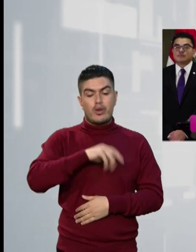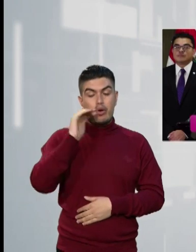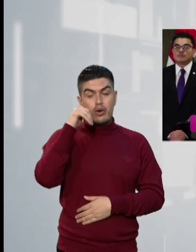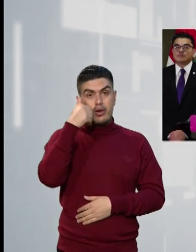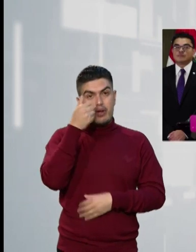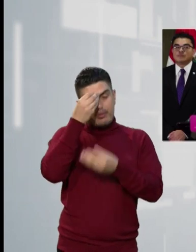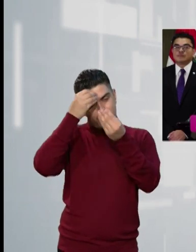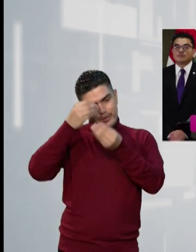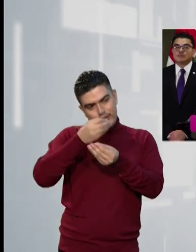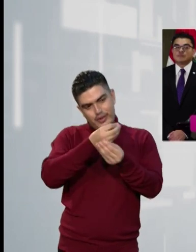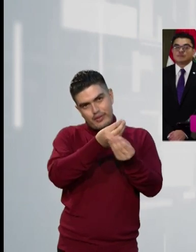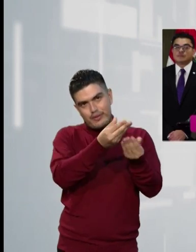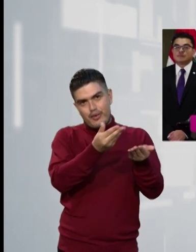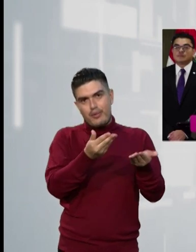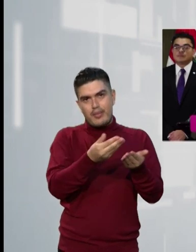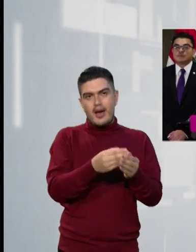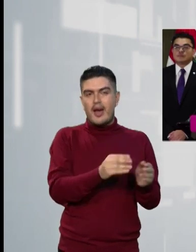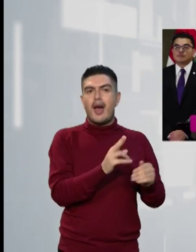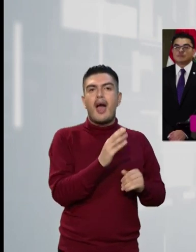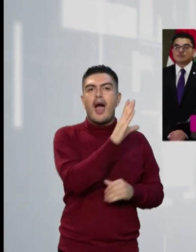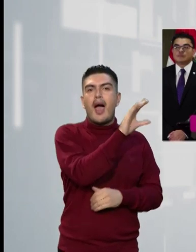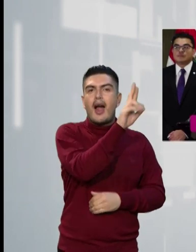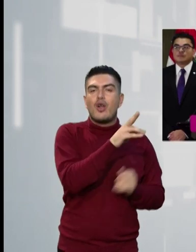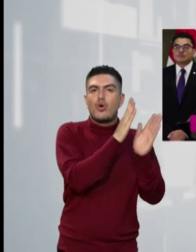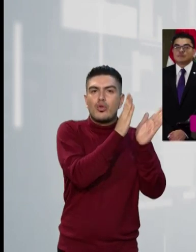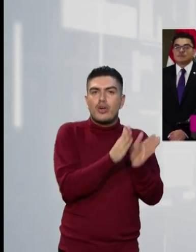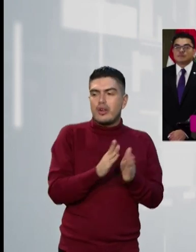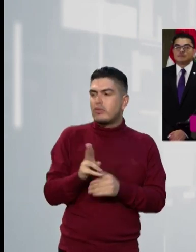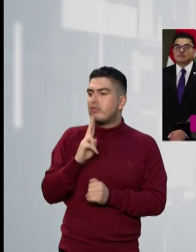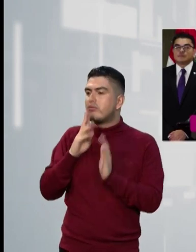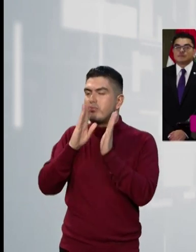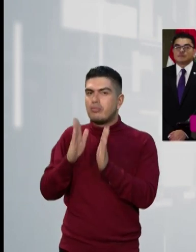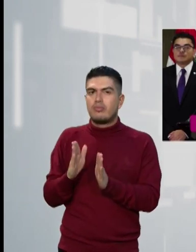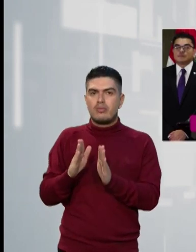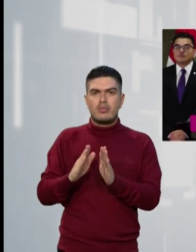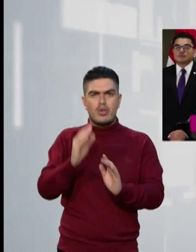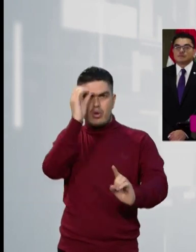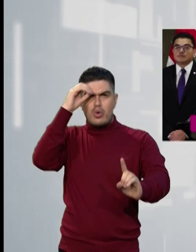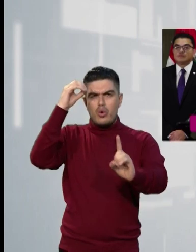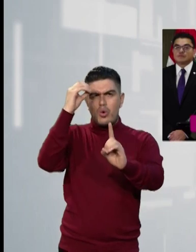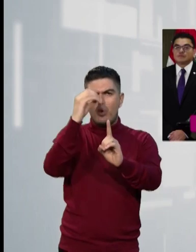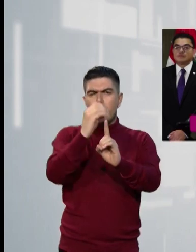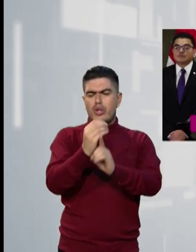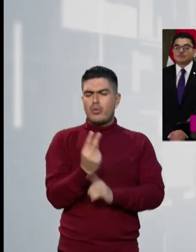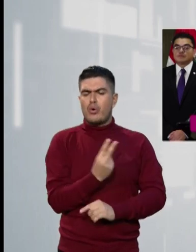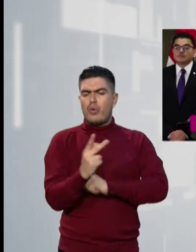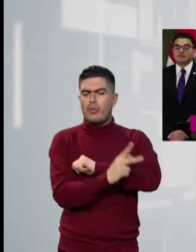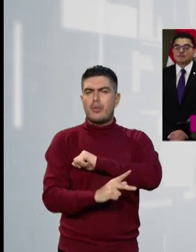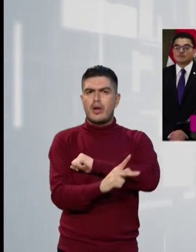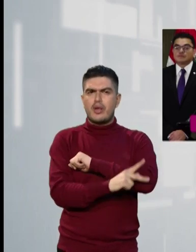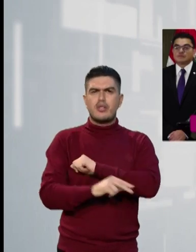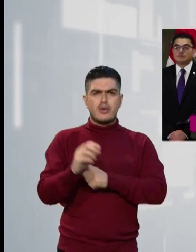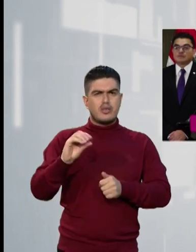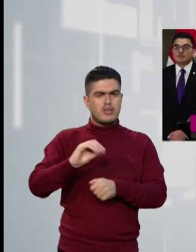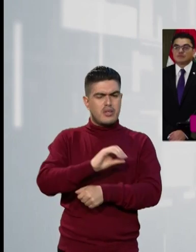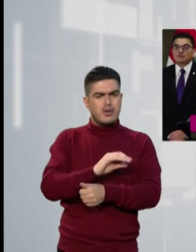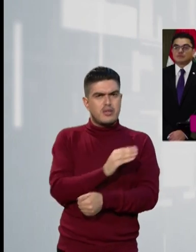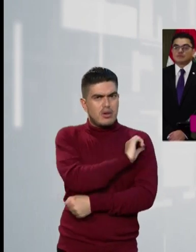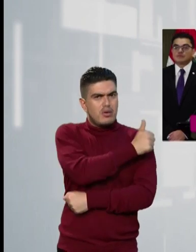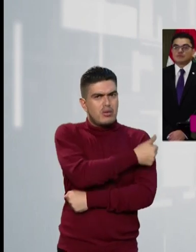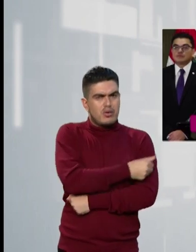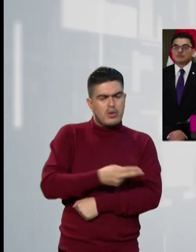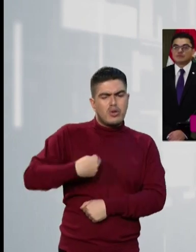Costa Rica y a la sociedad hondureña que la prioridad es la Seguridad Ciudadana de la población y nosotros pues estamos